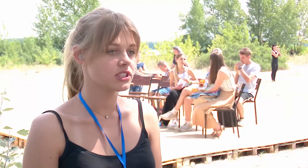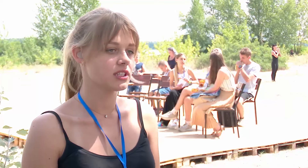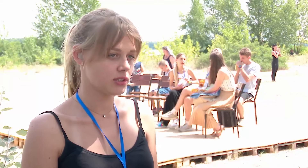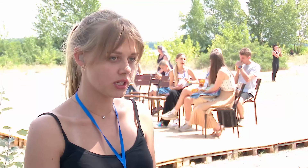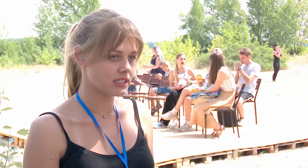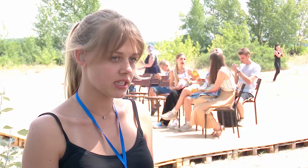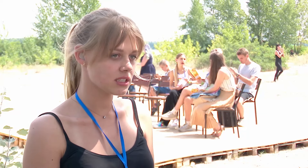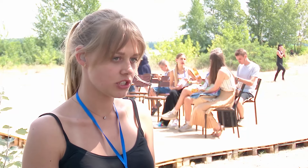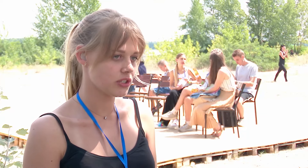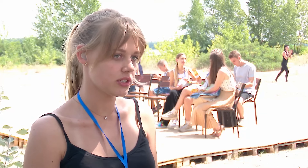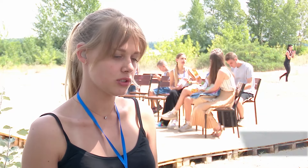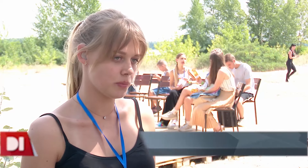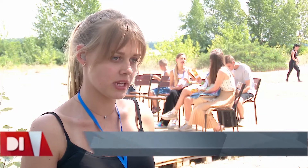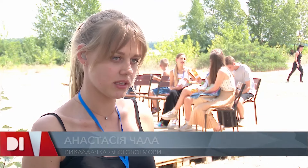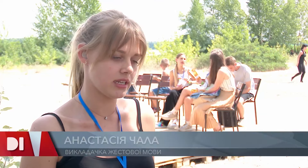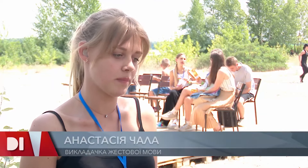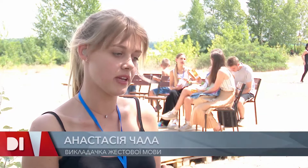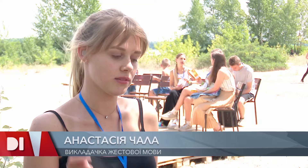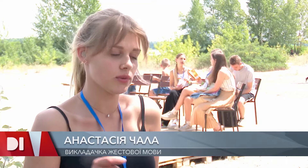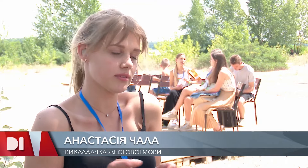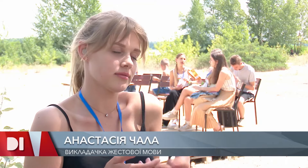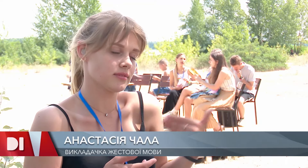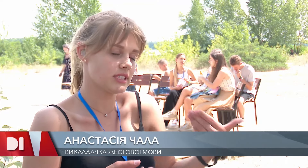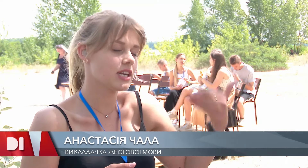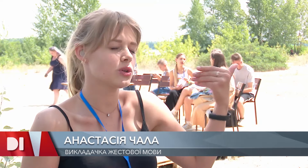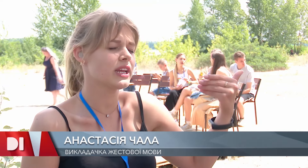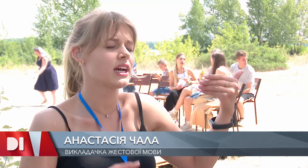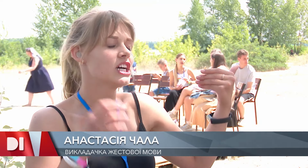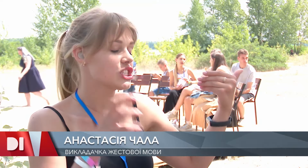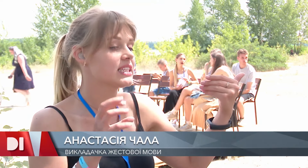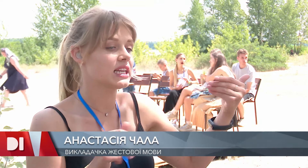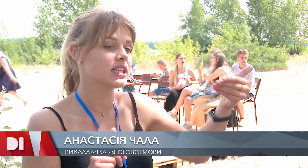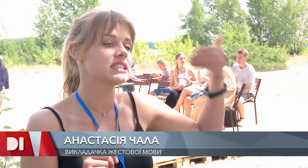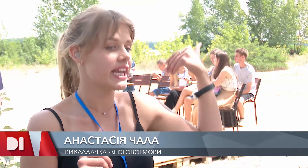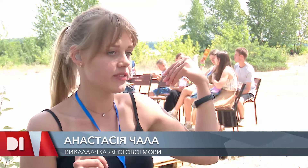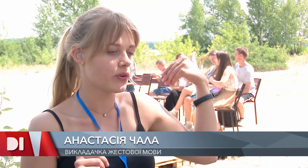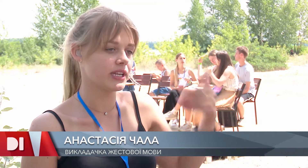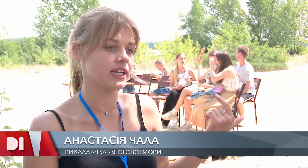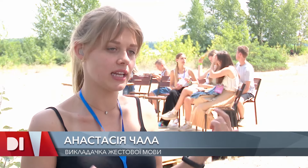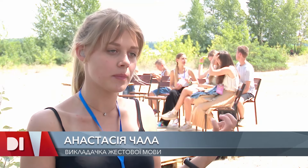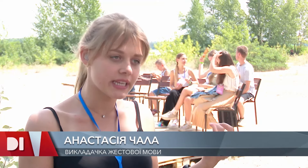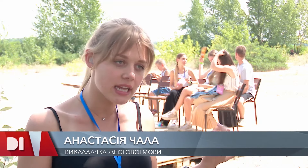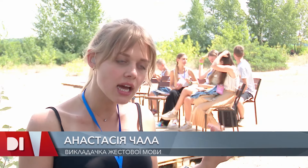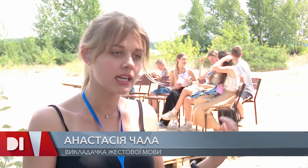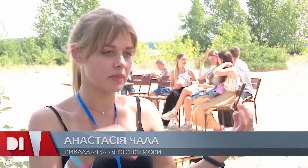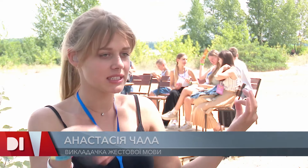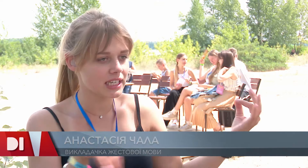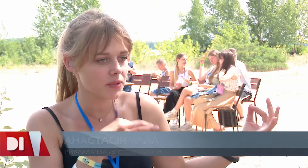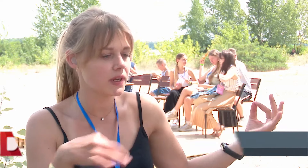Переводятся не только текст, еще и инструменты, либо ну, те, которые желательно на заднем фоне. Это либо гитара, либо скрипка,